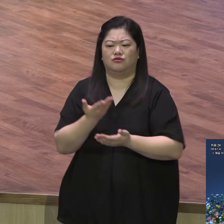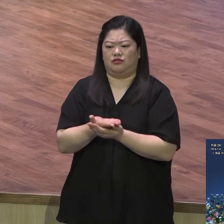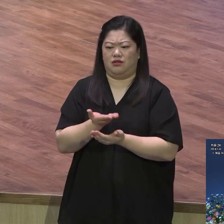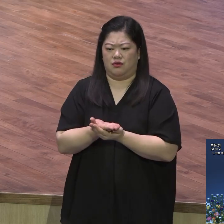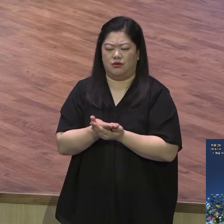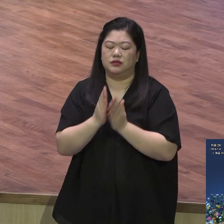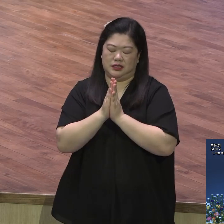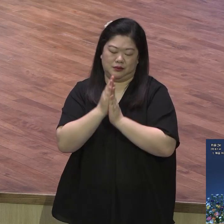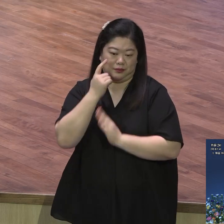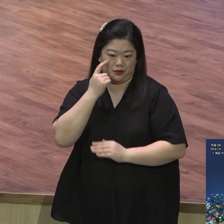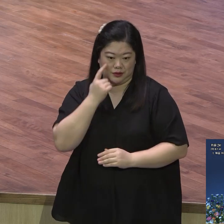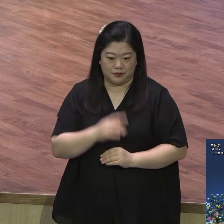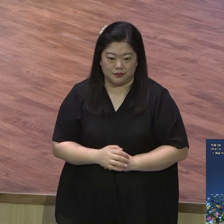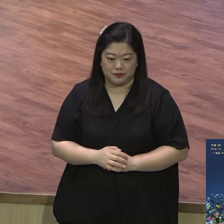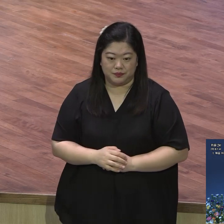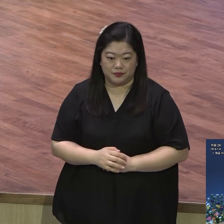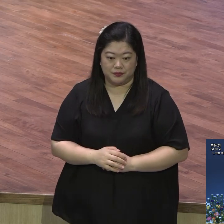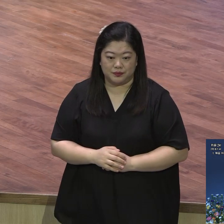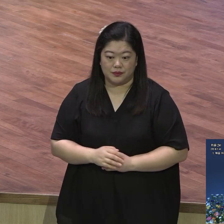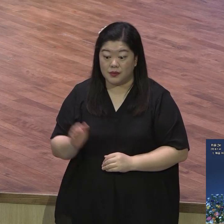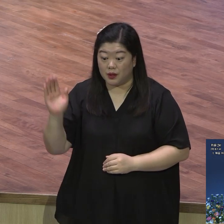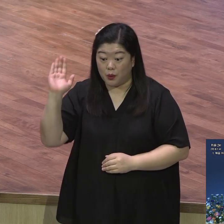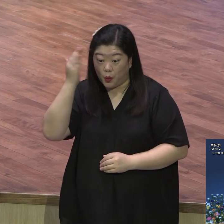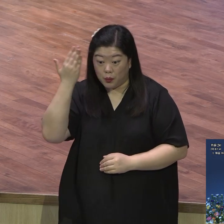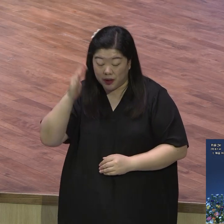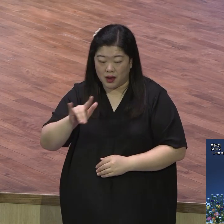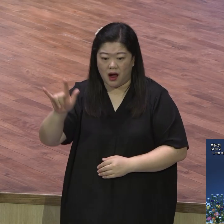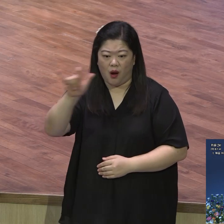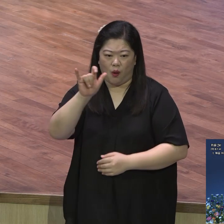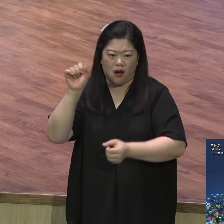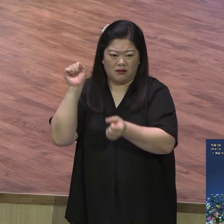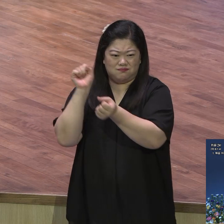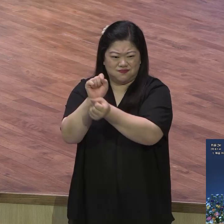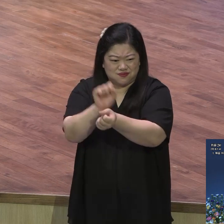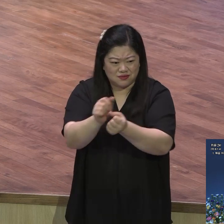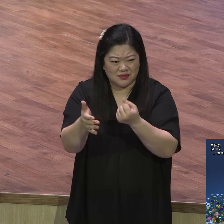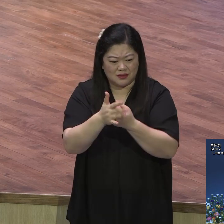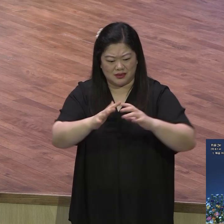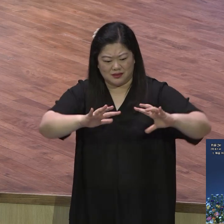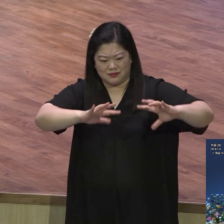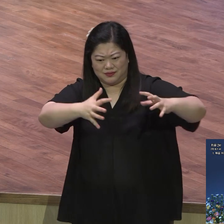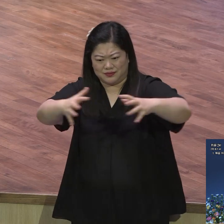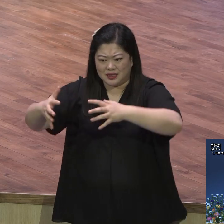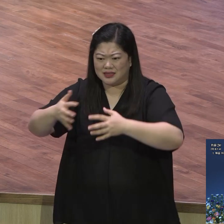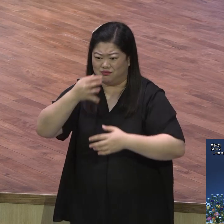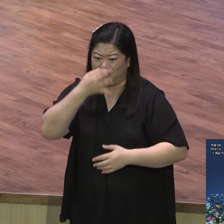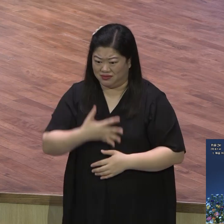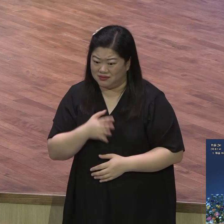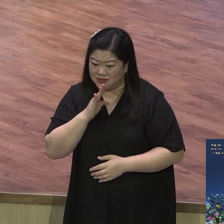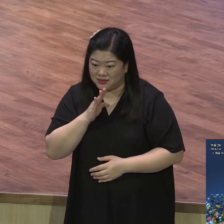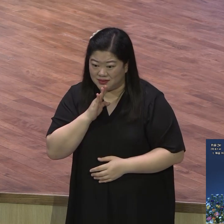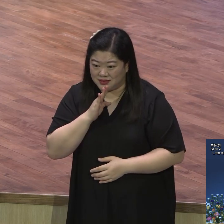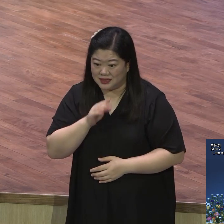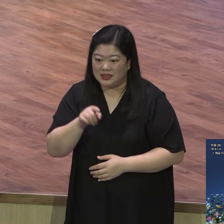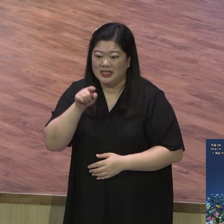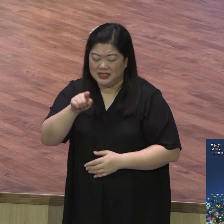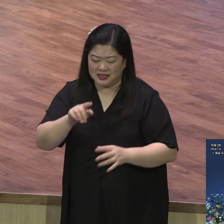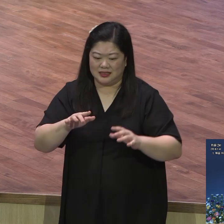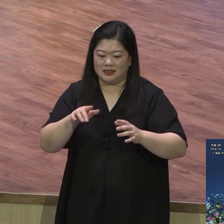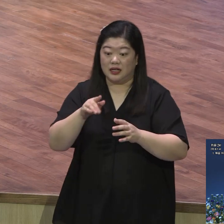코로나19로 인해서 전 세계에 계속 영향을 받고 있습니다. 이런 상황을 해소하기 위해서